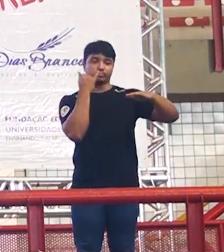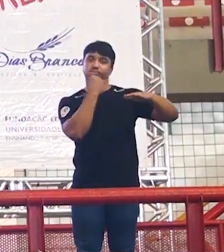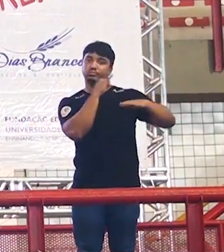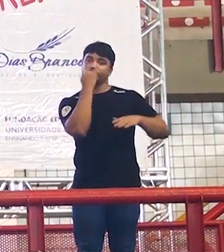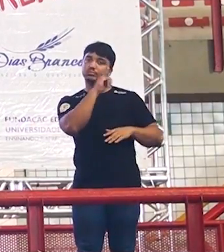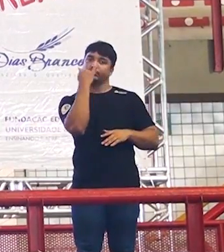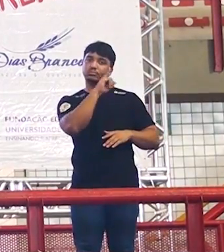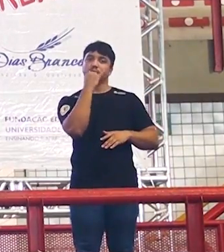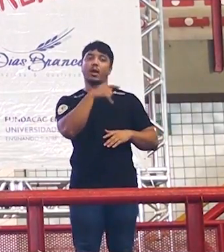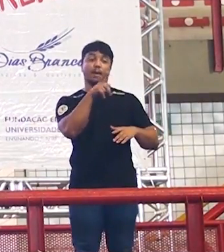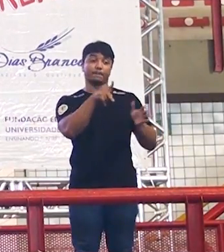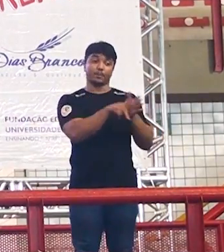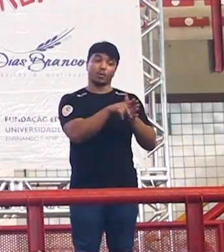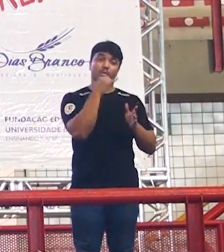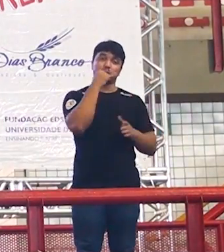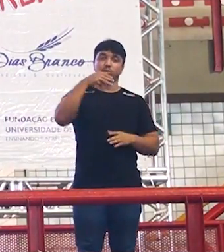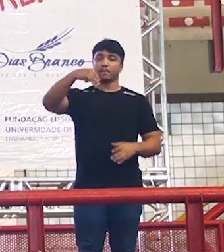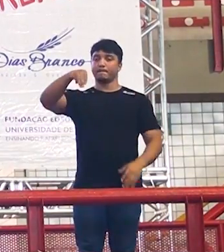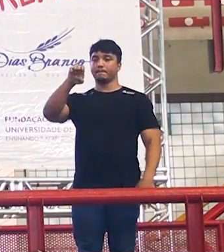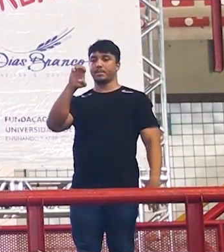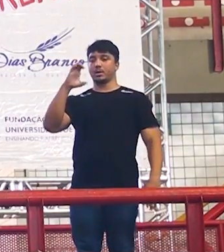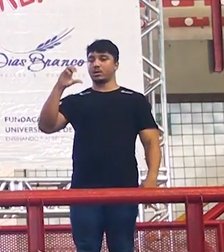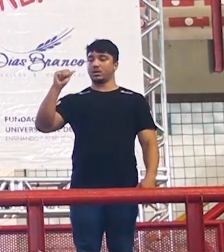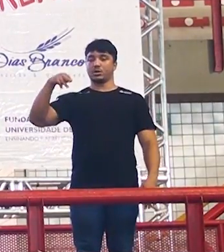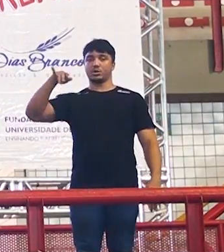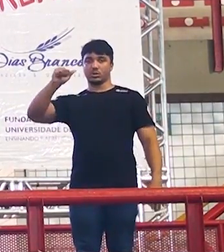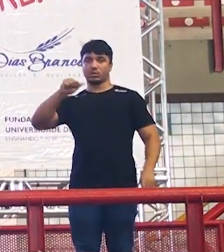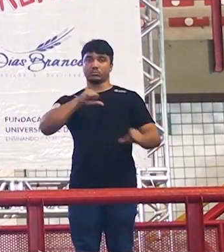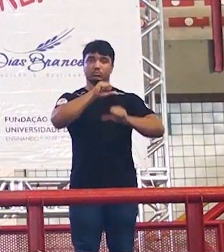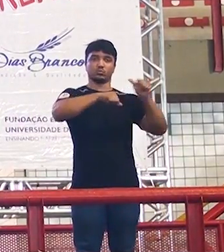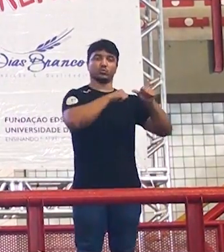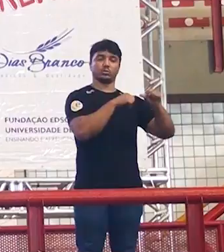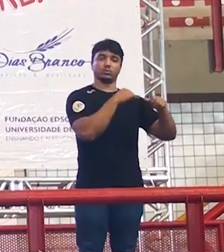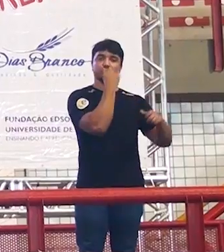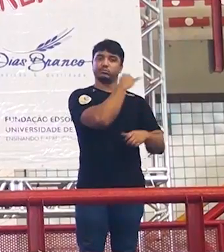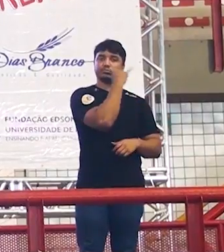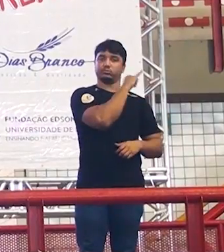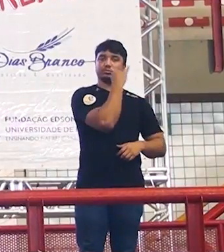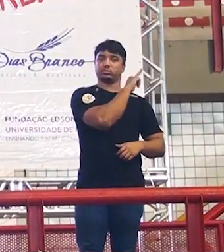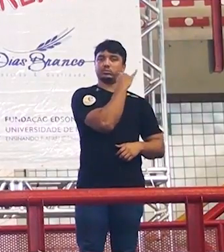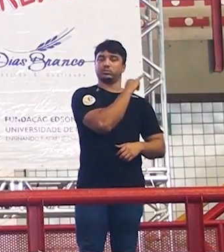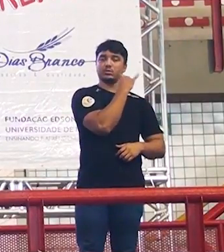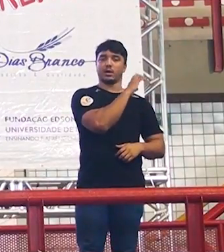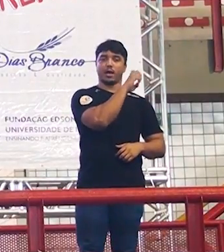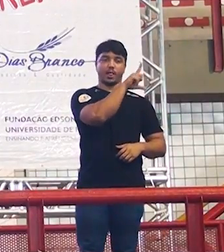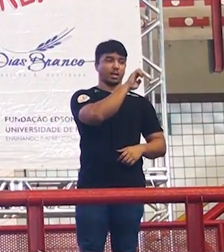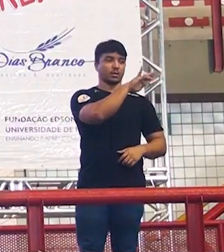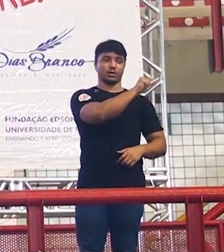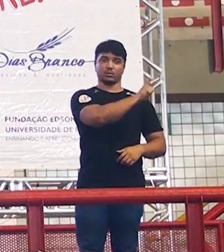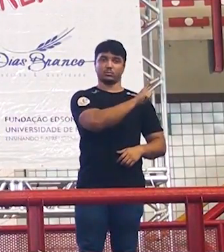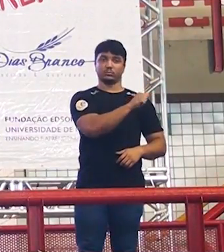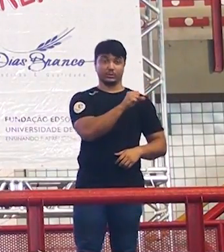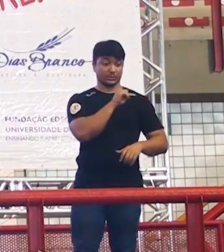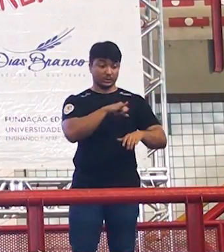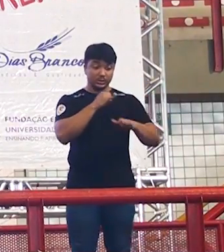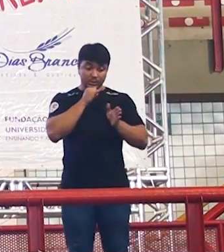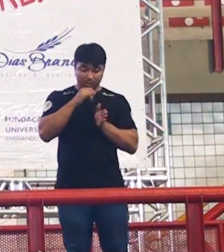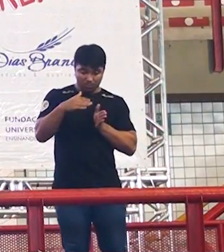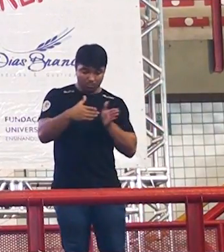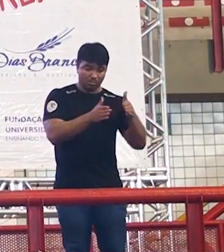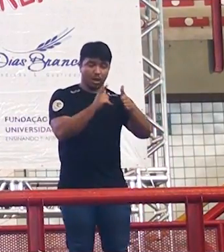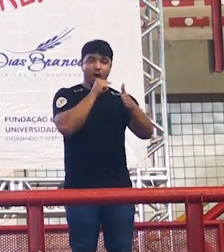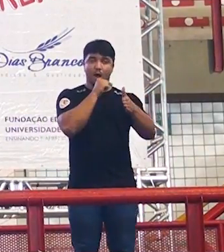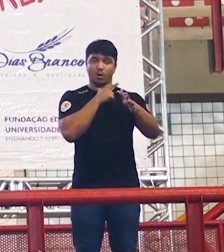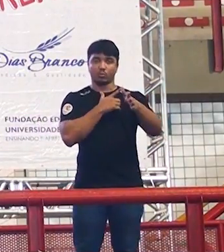é energia mecânica, é transformada em energia elétrica. Portanto, só há hidrelétrica quando há um rio com